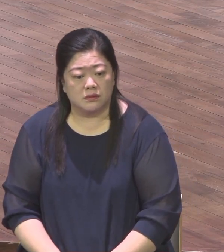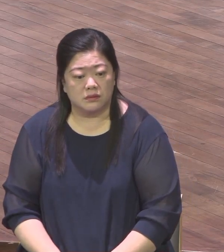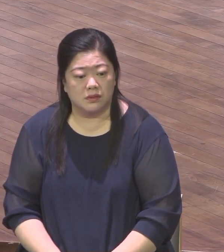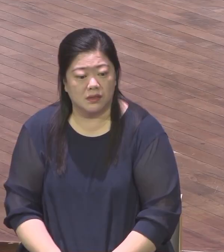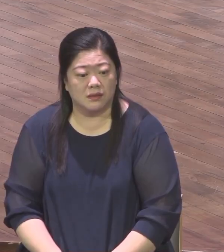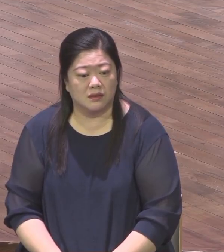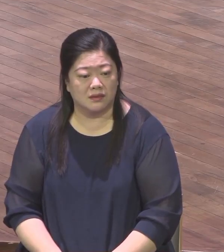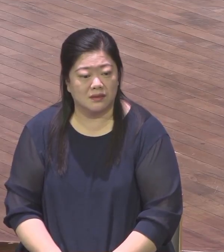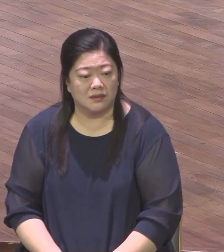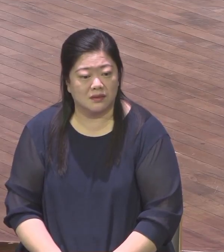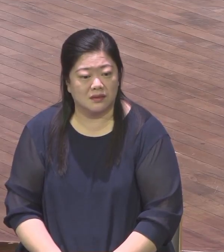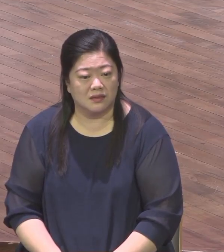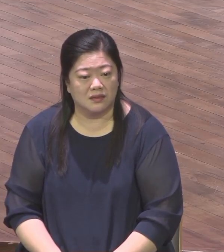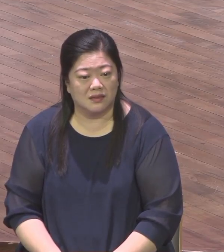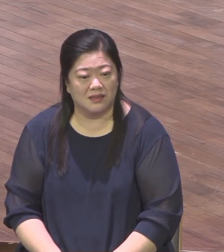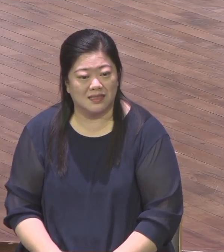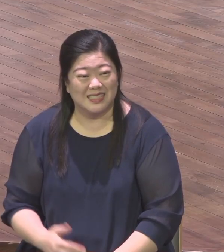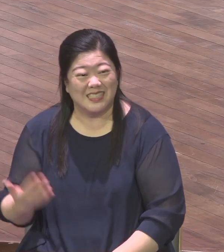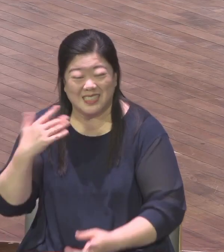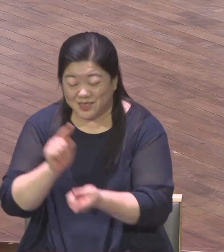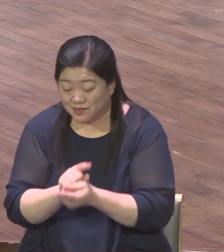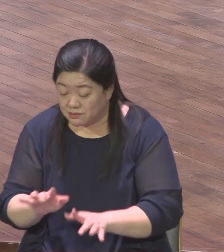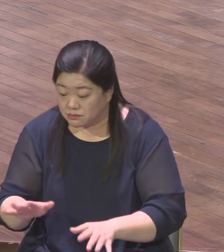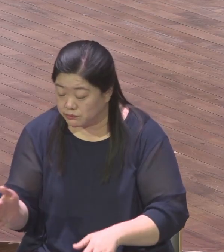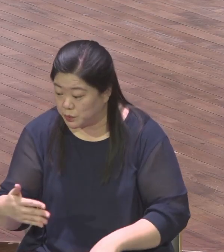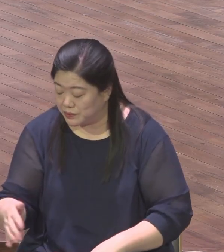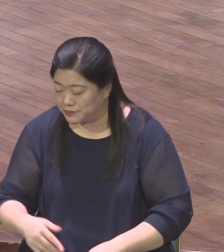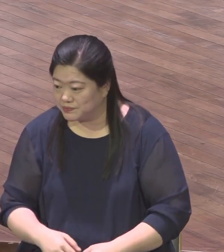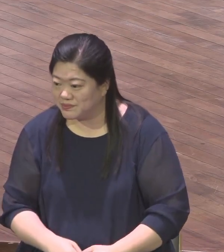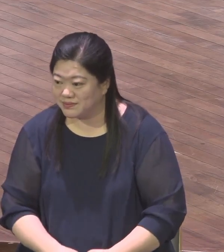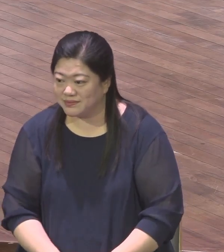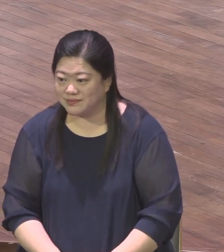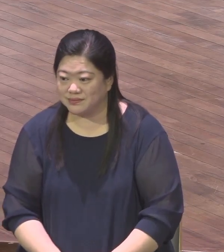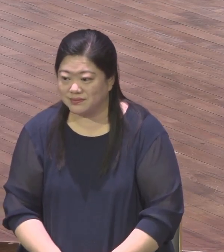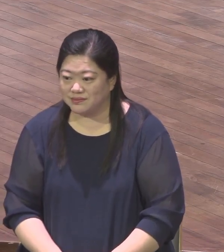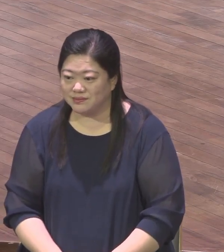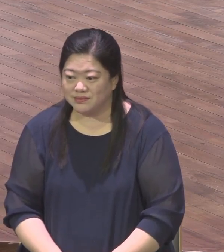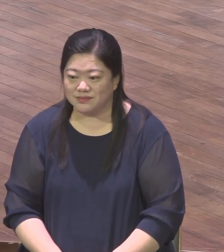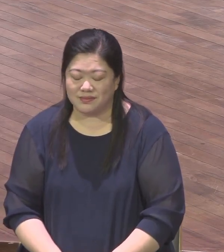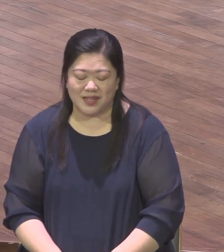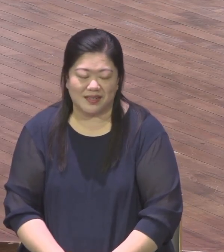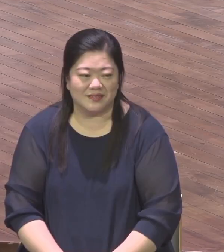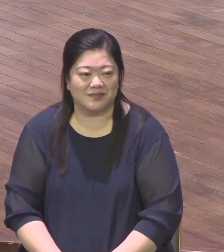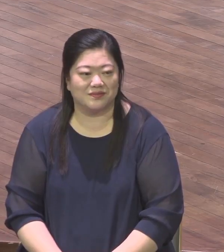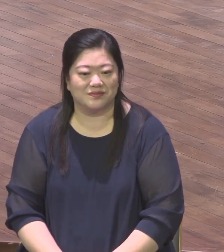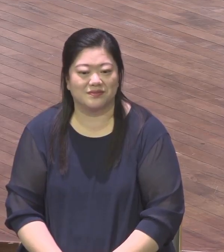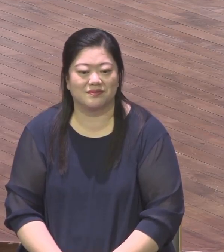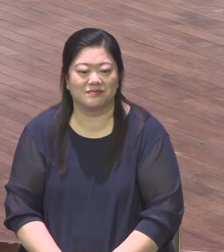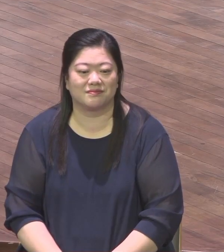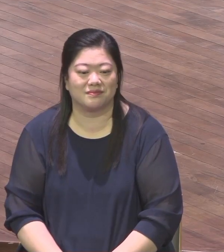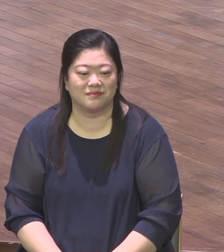시간이 흐르면 흐를수록 말씀을 가진 사람은 점점점 더 가치 있는